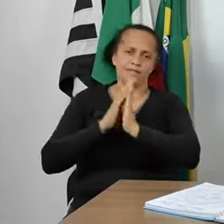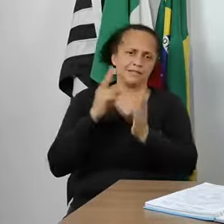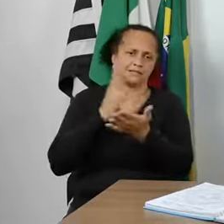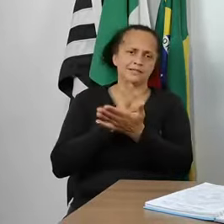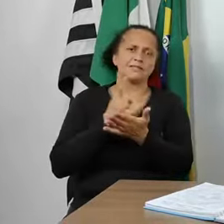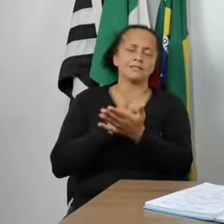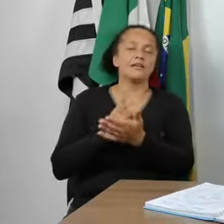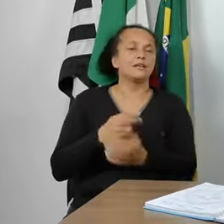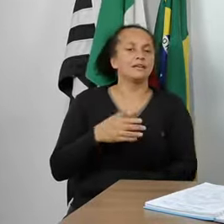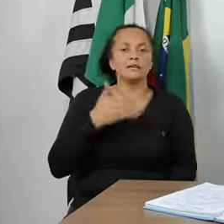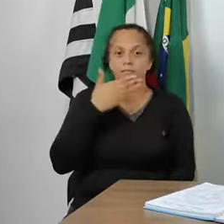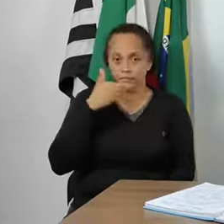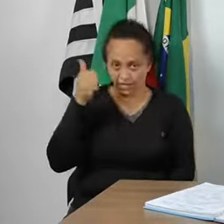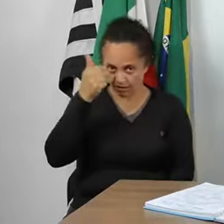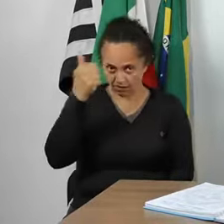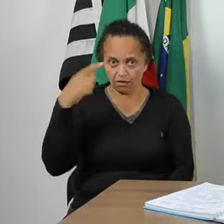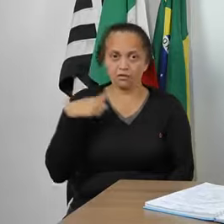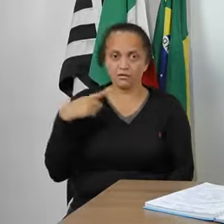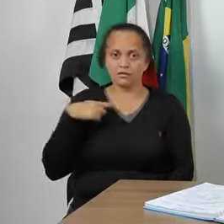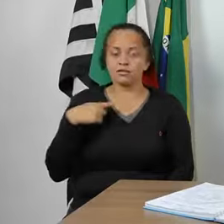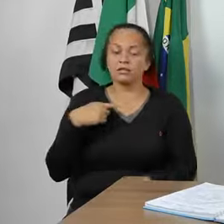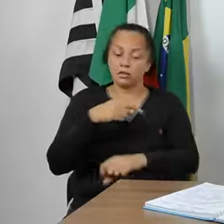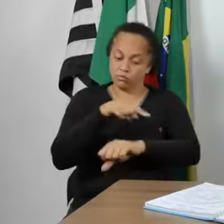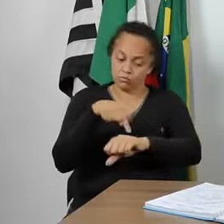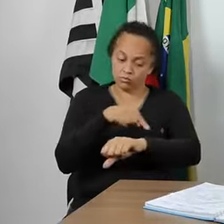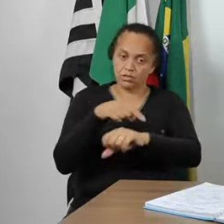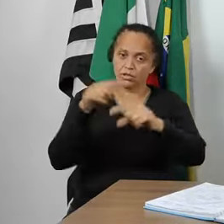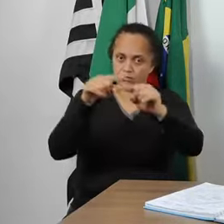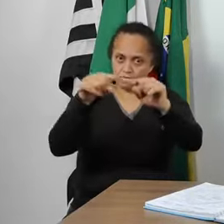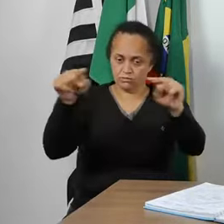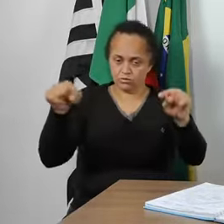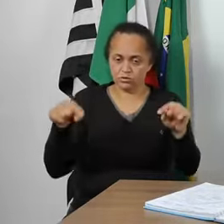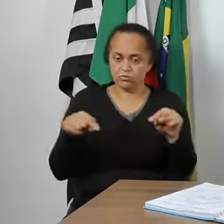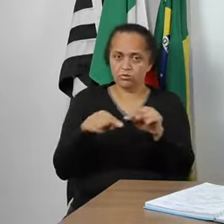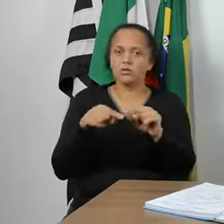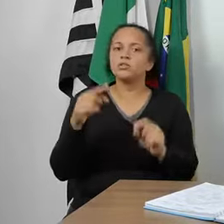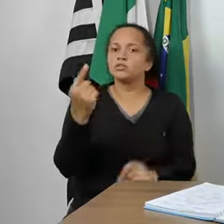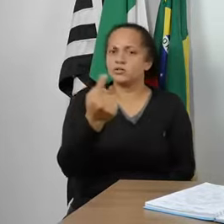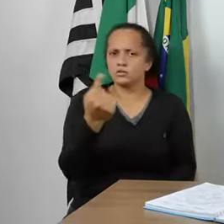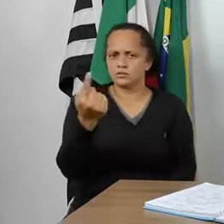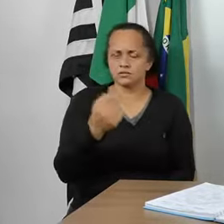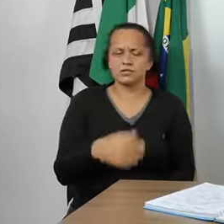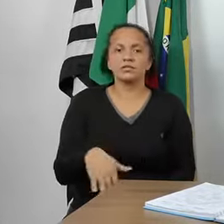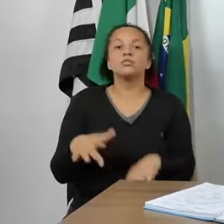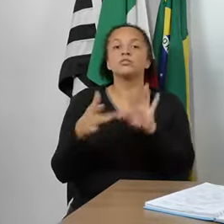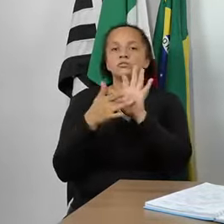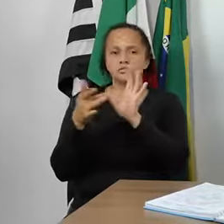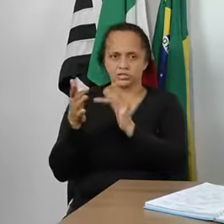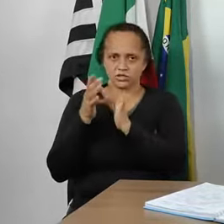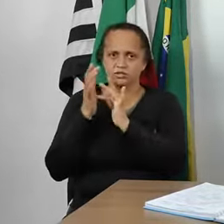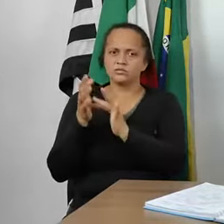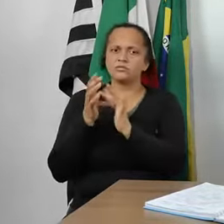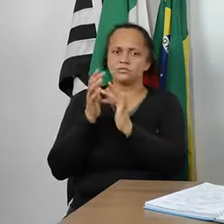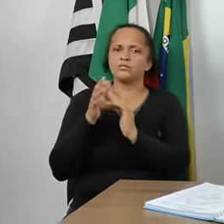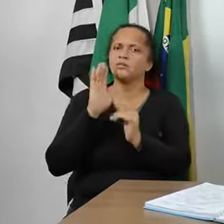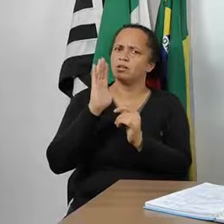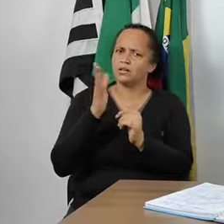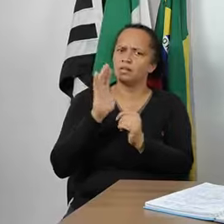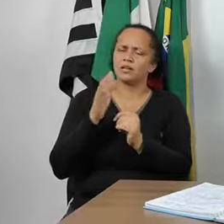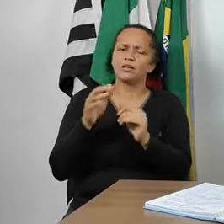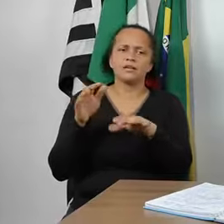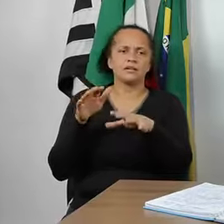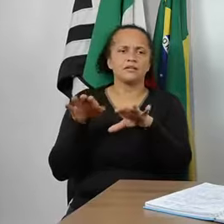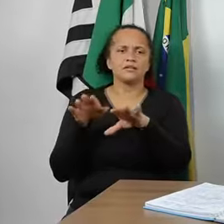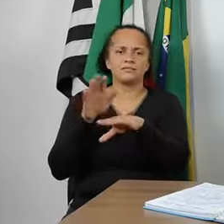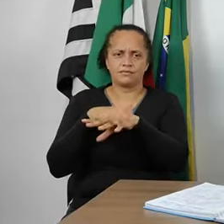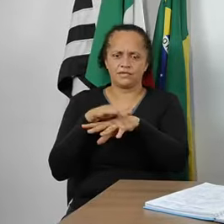momento específico, de um tempo a sós, de um lugar a sós, porque o próprio Jesus, né, como discípulos de Jesus, como imitadores de Cristo, nós também